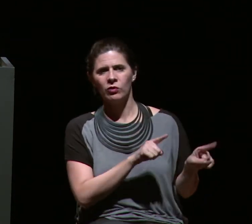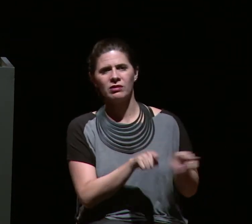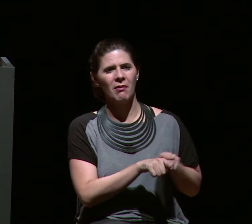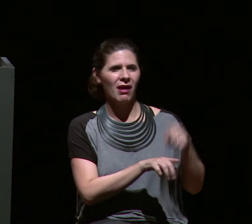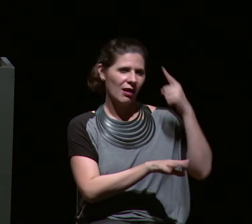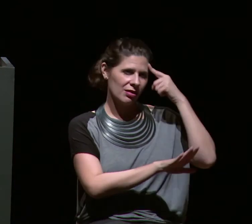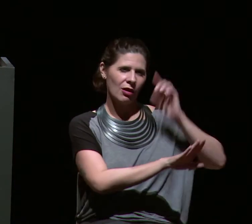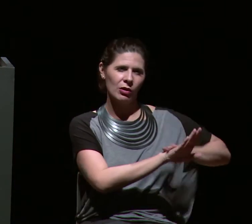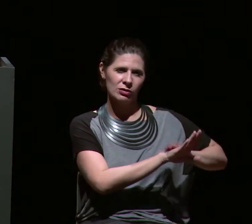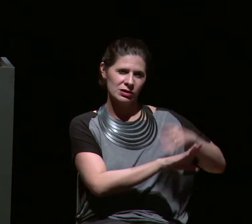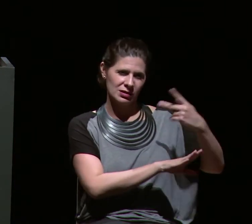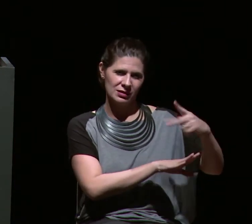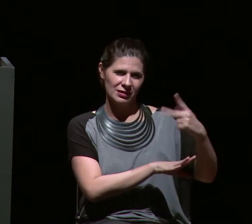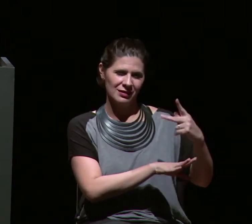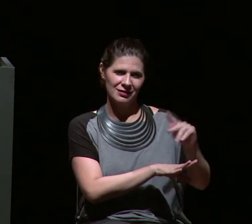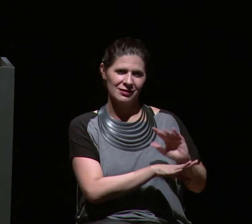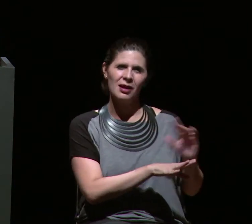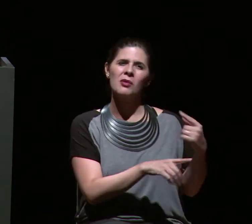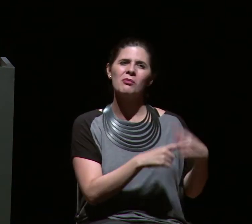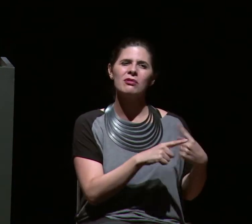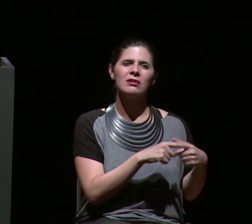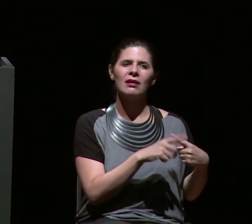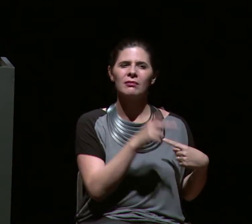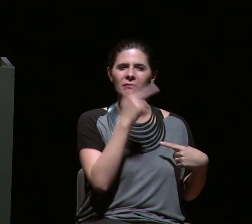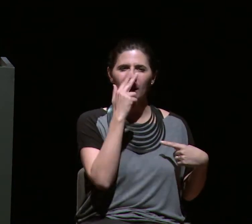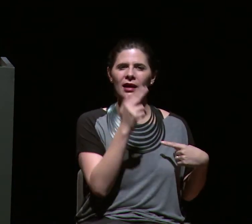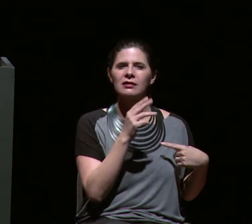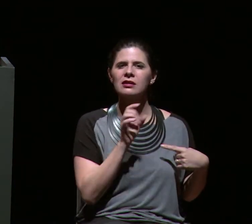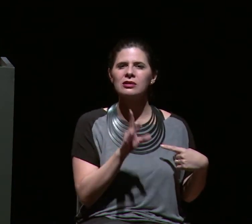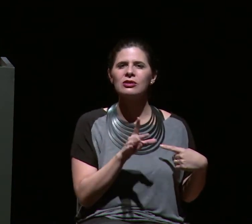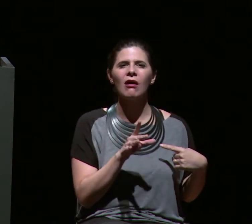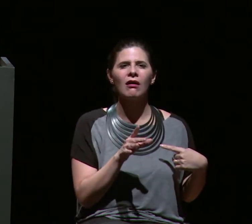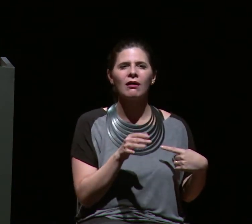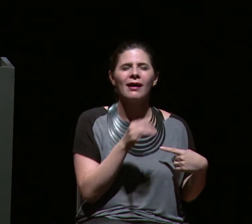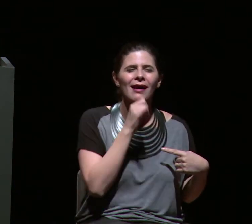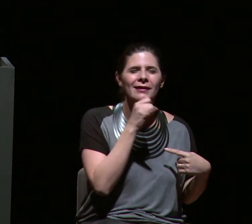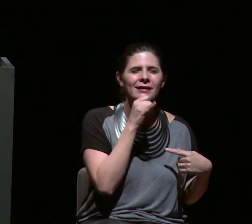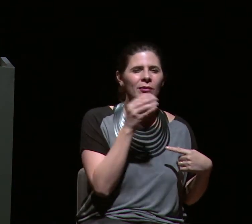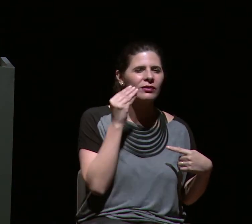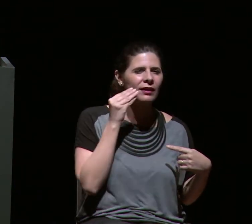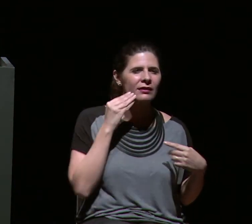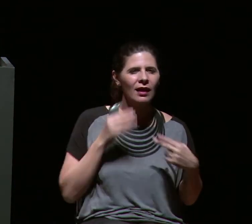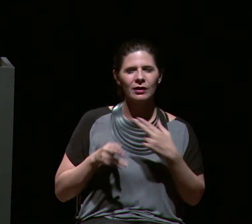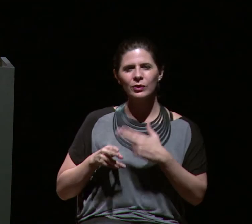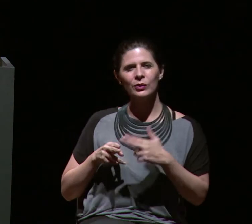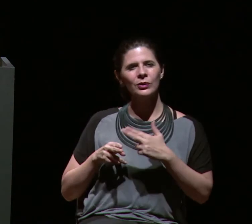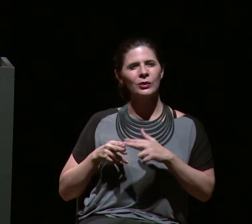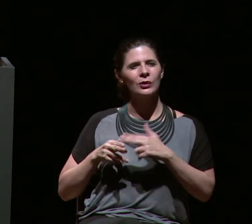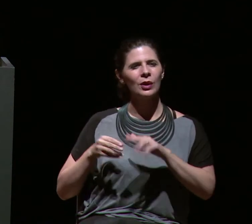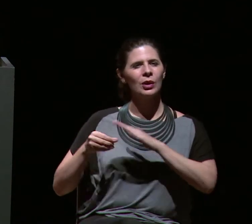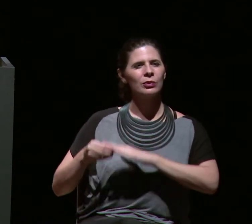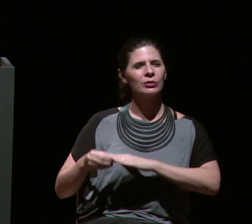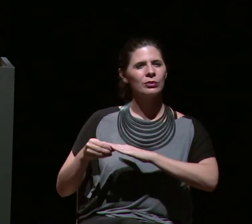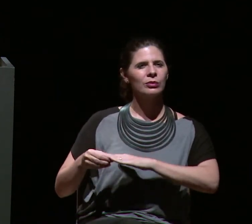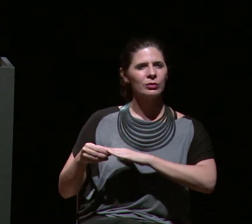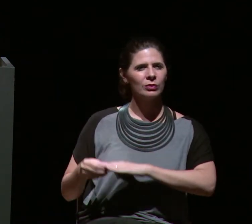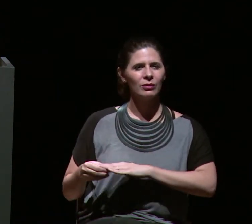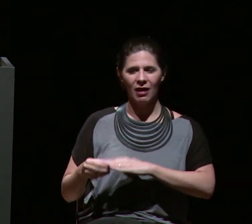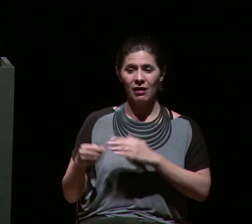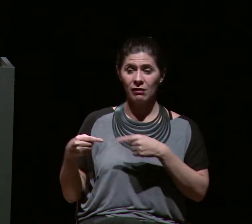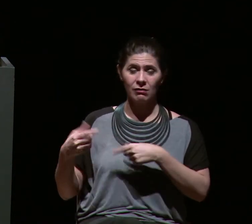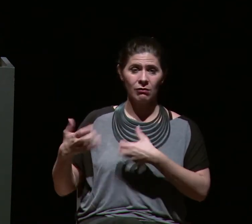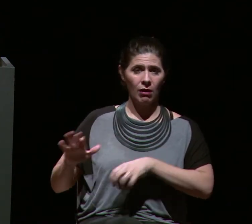almejam apenas sanar momentaneamente e com exemplos extremamente úteis e pontuais as demandas por representatividade destas